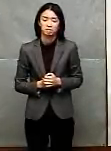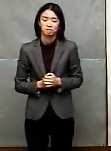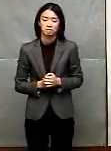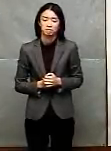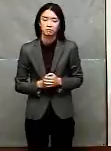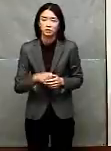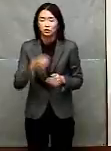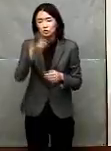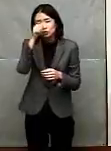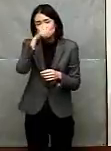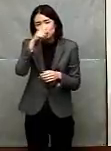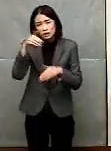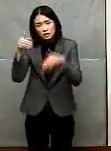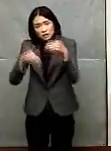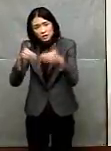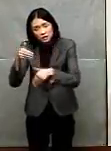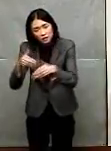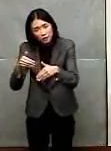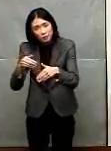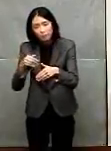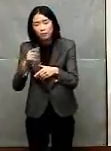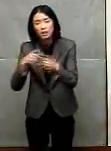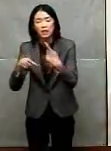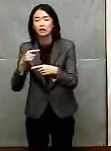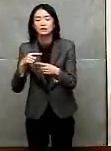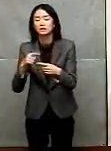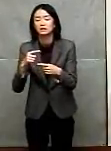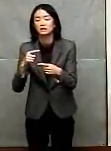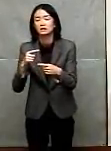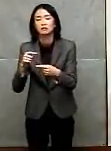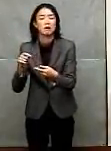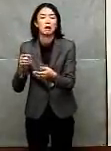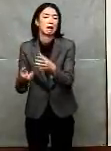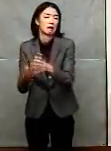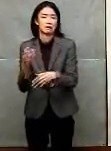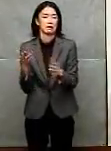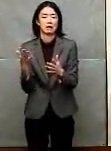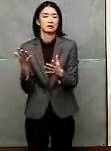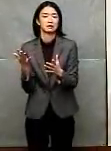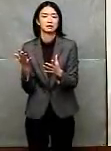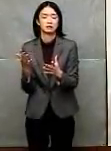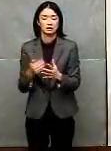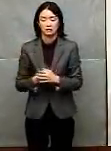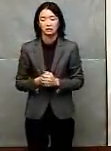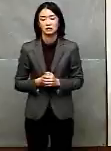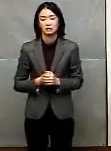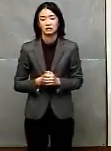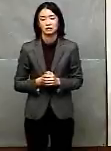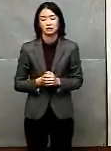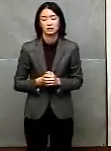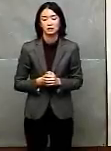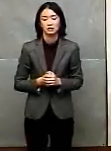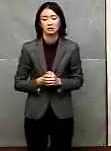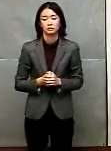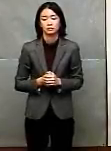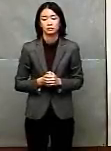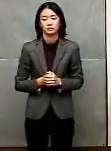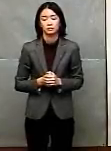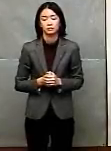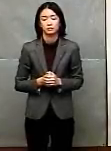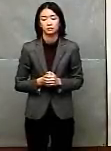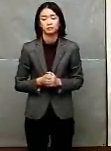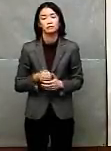衆院選という話は出なかったですね。はい、まあ、そんなにでも